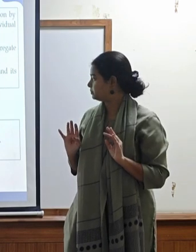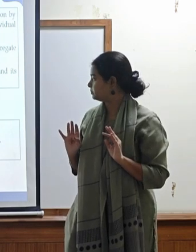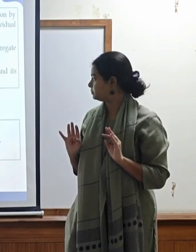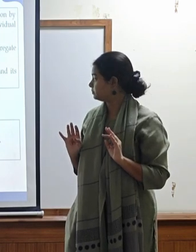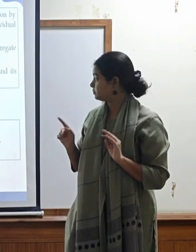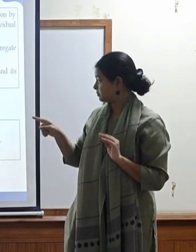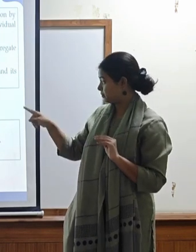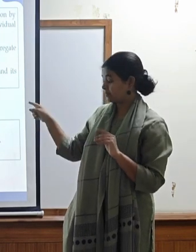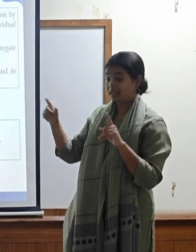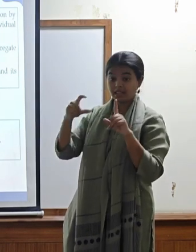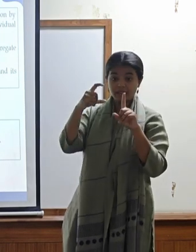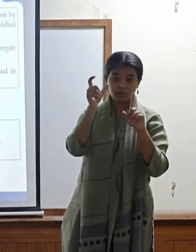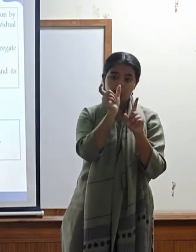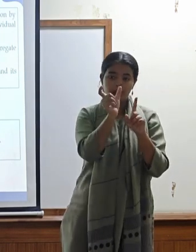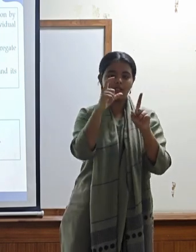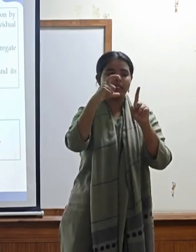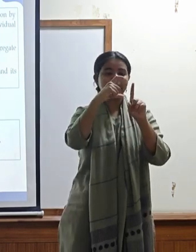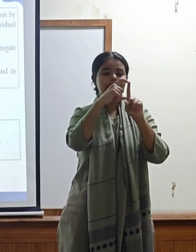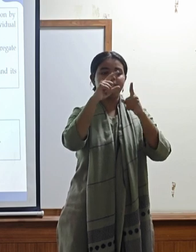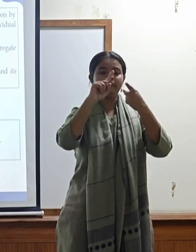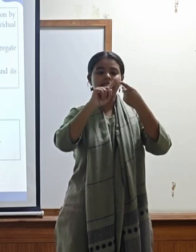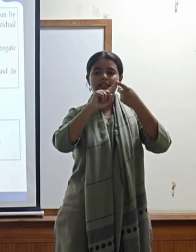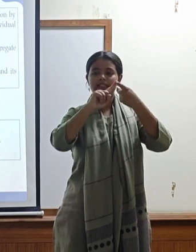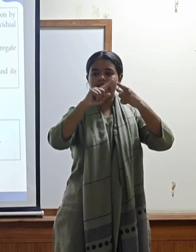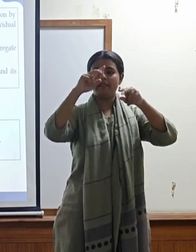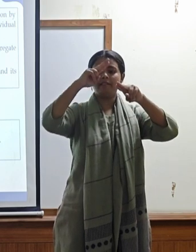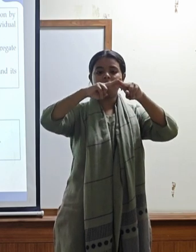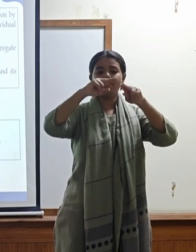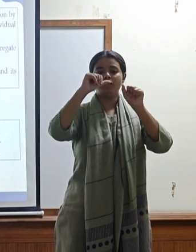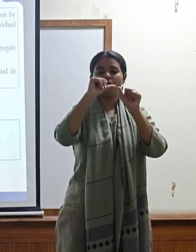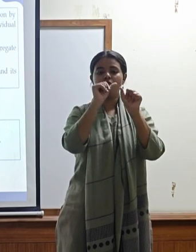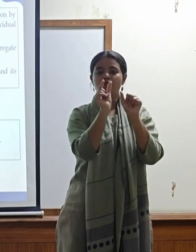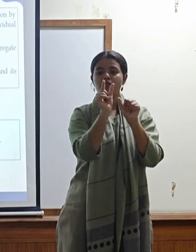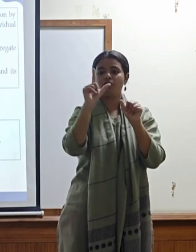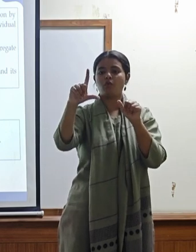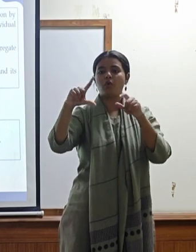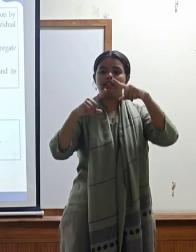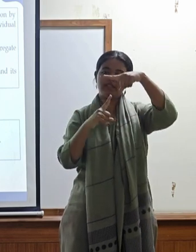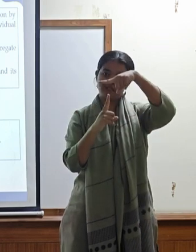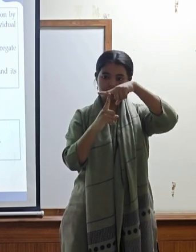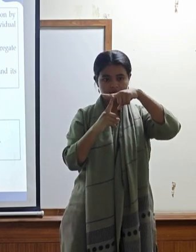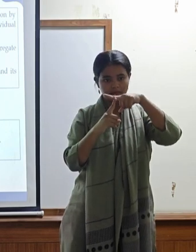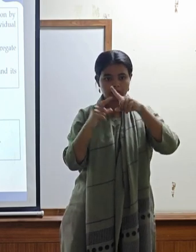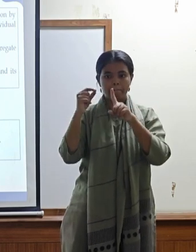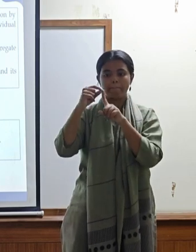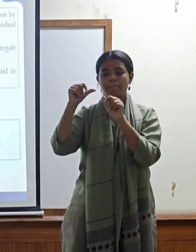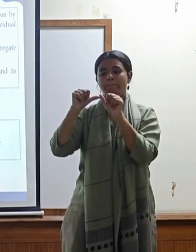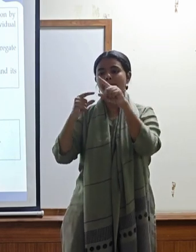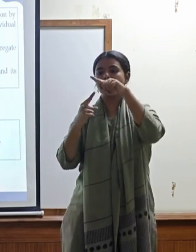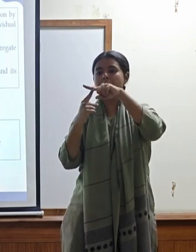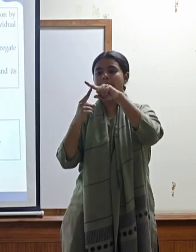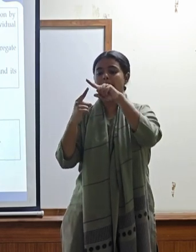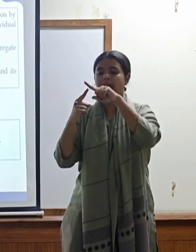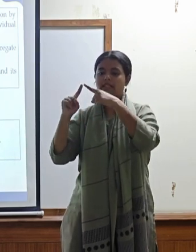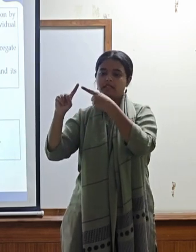डिफॉल्ट में क्या है? मैक्सिमम 25% इन इक्विटी, मैक्सिमम 65% इन